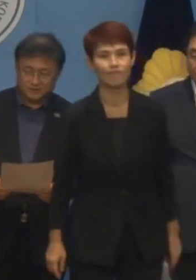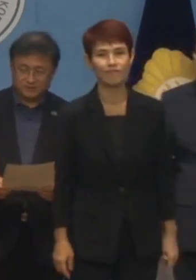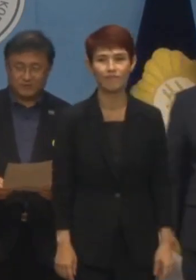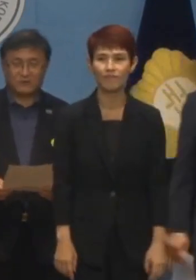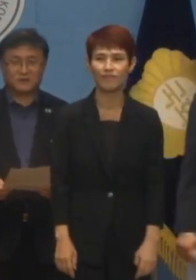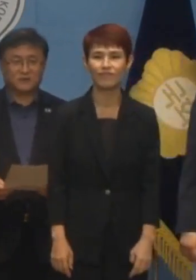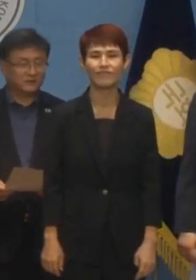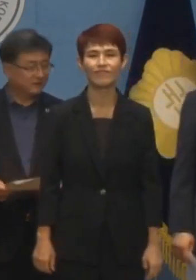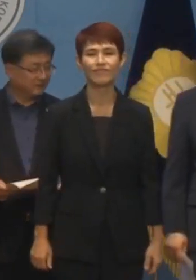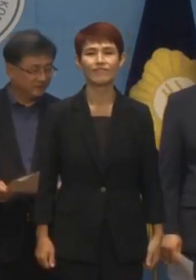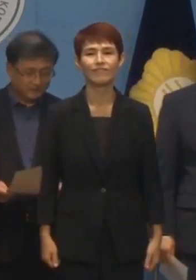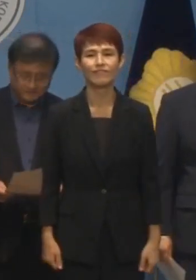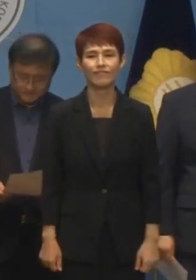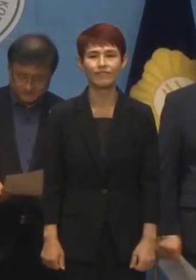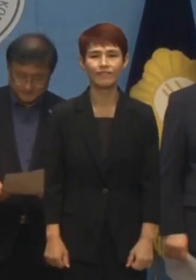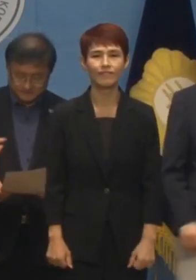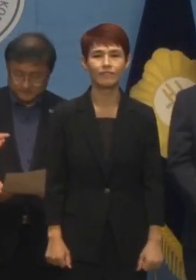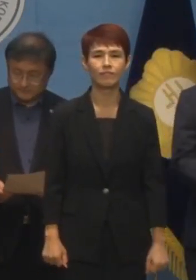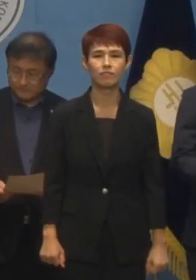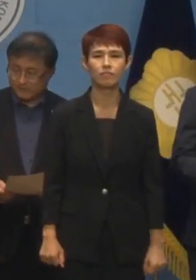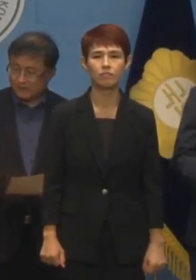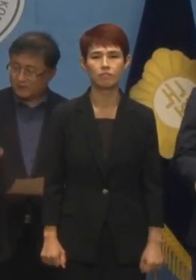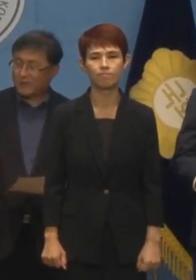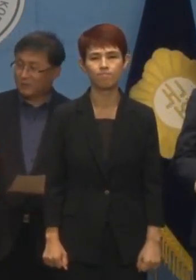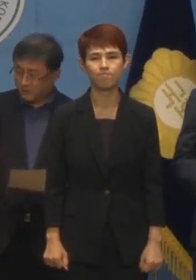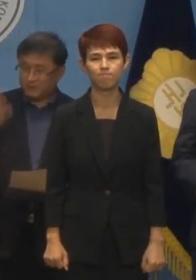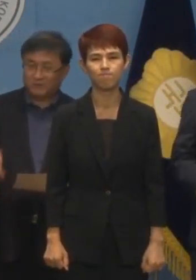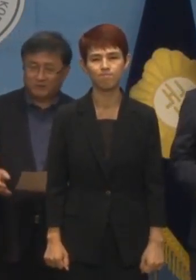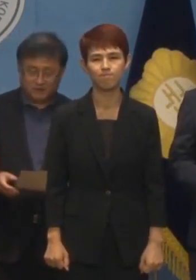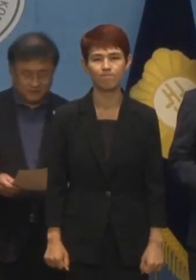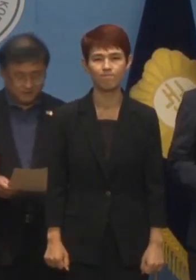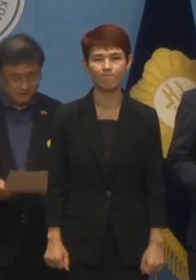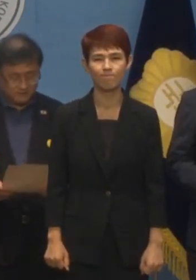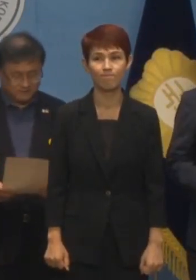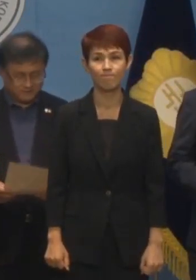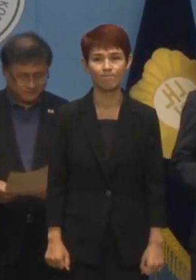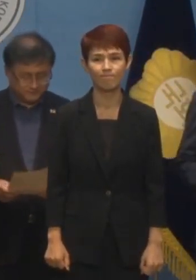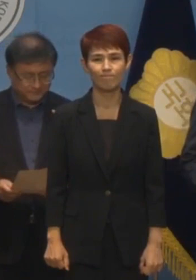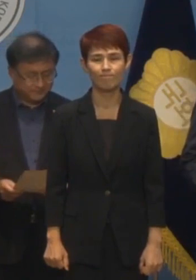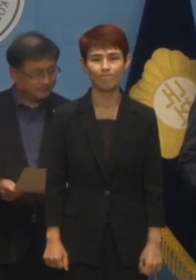잠깐 서 있으면 되는 거 아니야? 형님. 나는 안 해도 돼요.